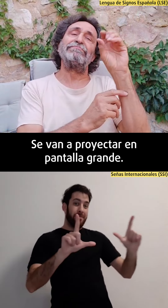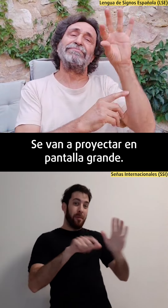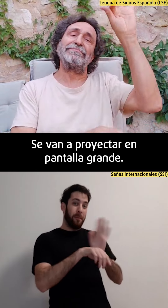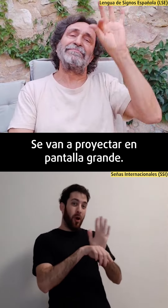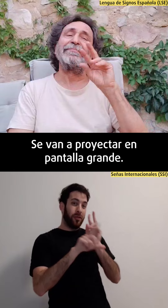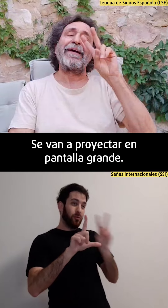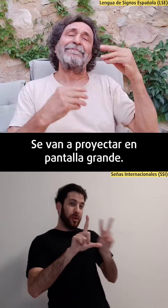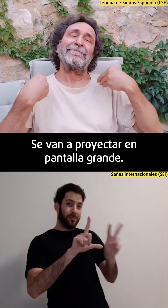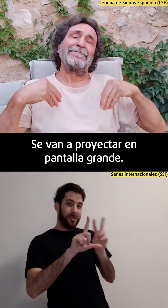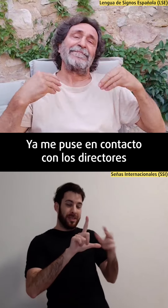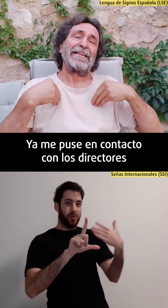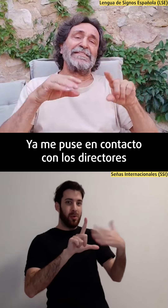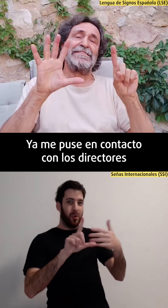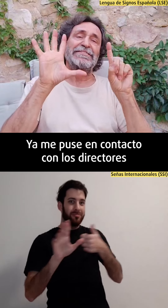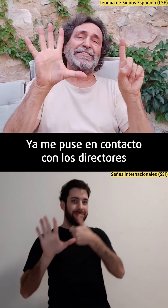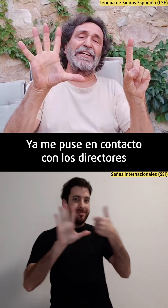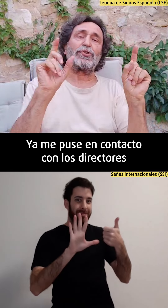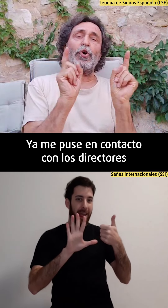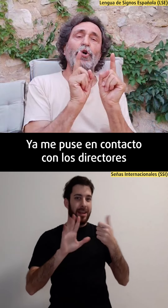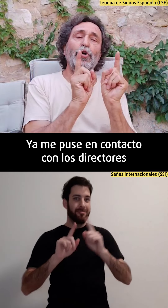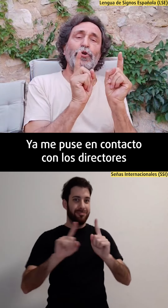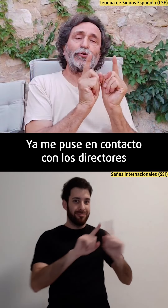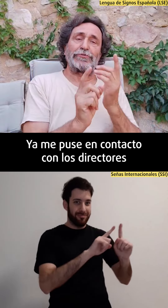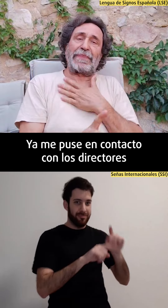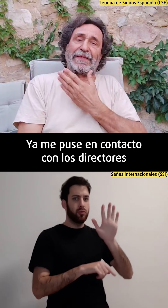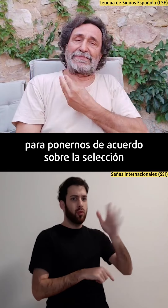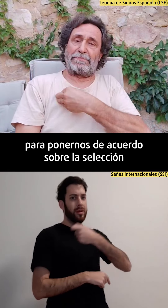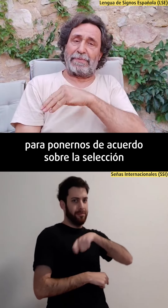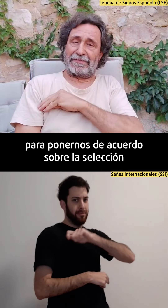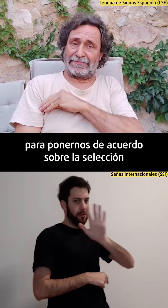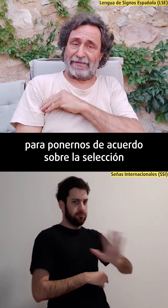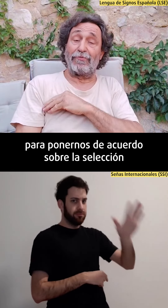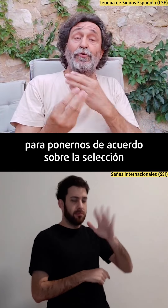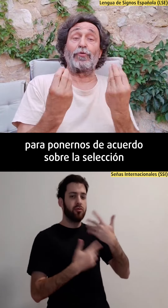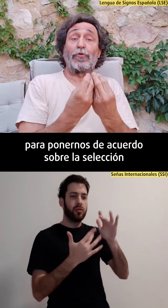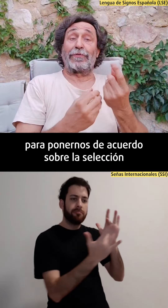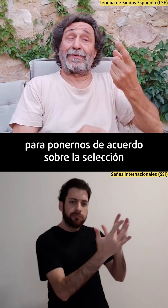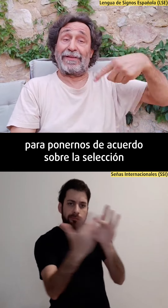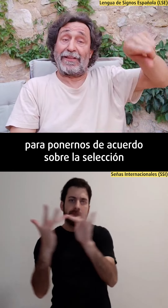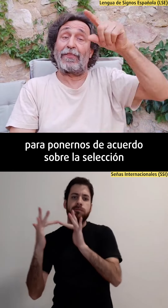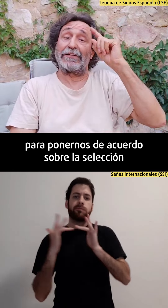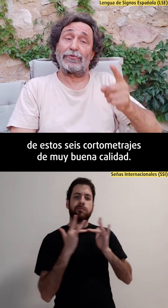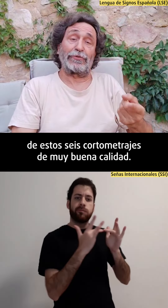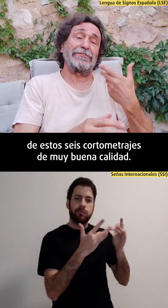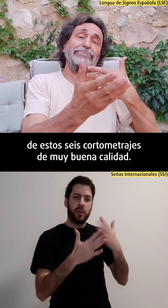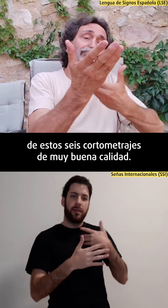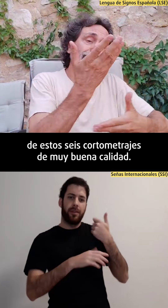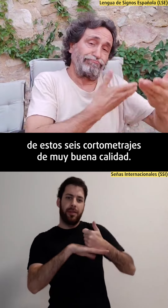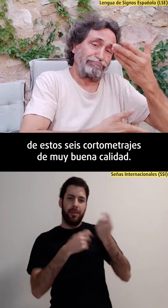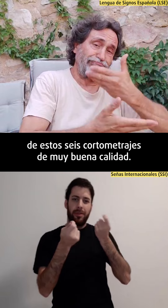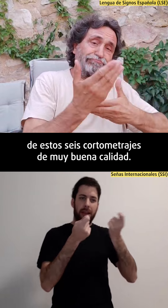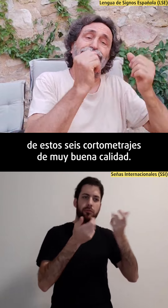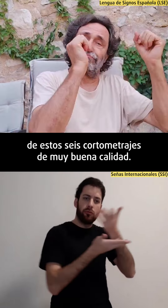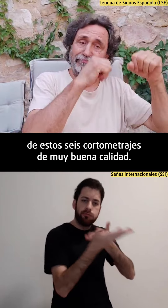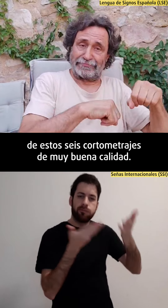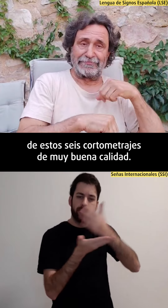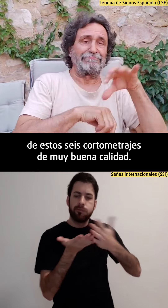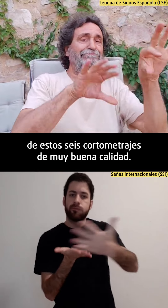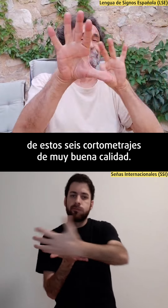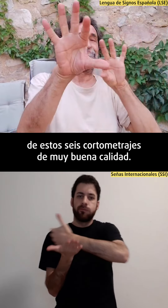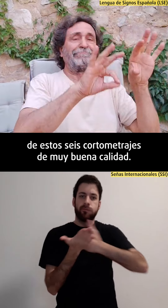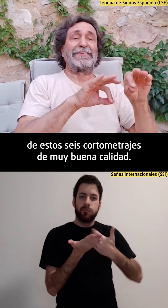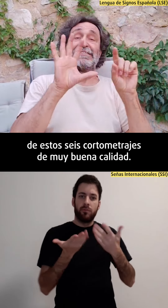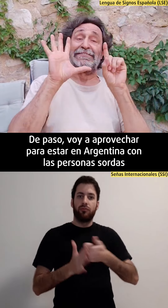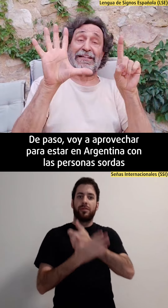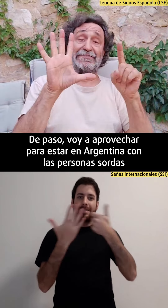proyectar en pantalla grande ya me puse en contacto con los directores para ponernos de acuerdo sobre la selección de estos seis cortometrajes de muy